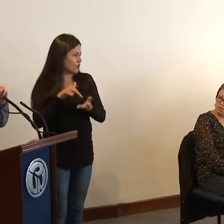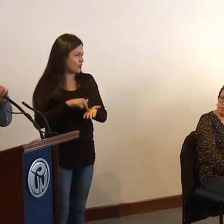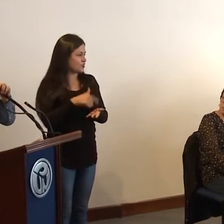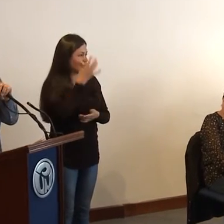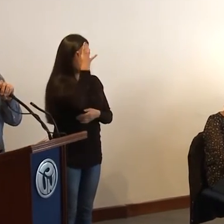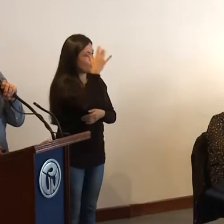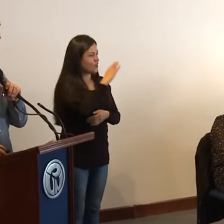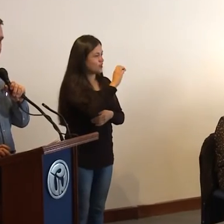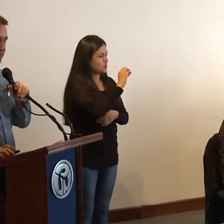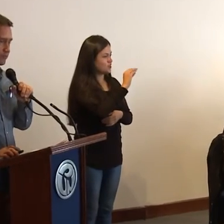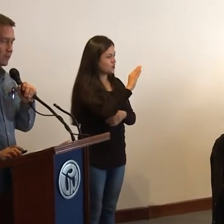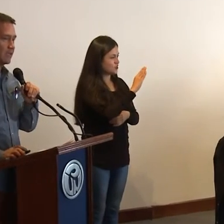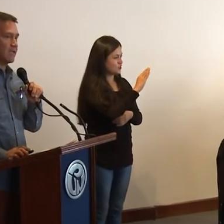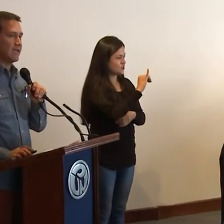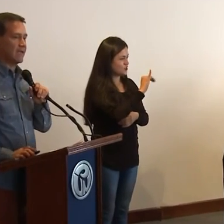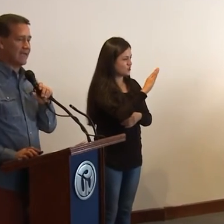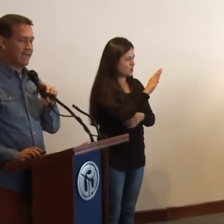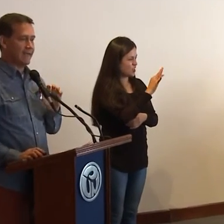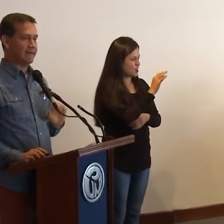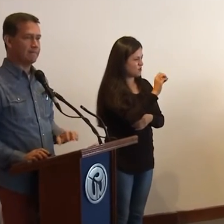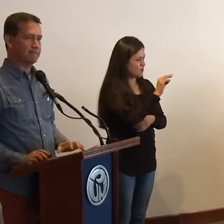Choquip Town, ¿de dónde vengo yo?